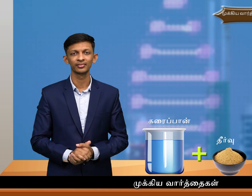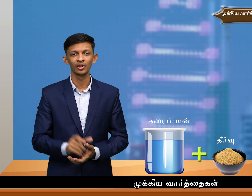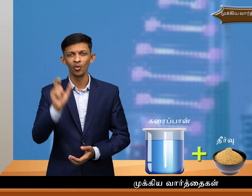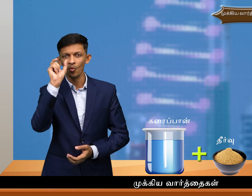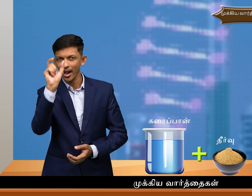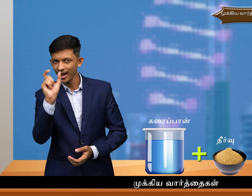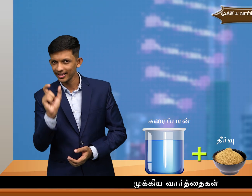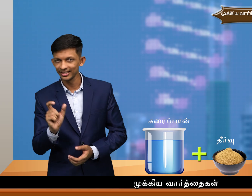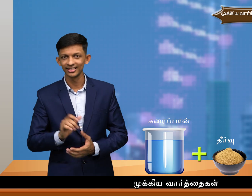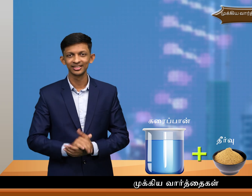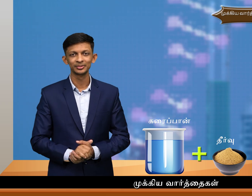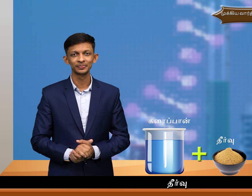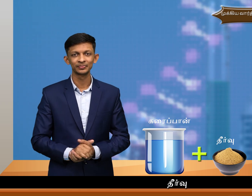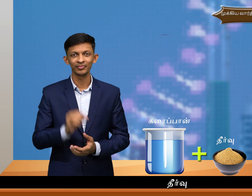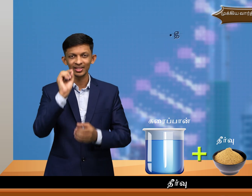முக்கிய வார்த்தைகள்: கரைசல்,